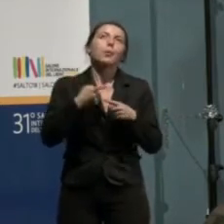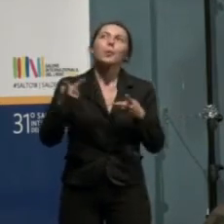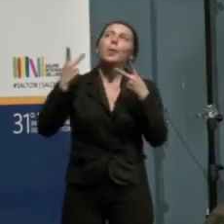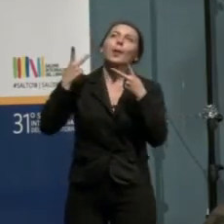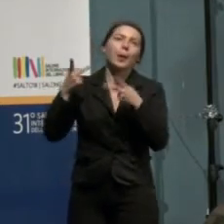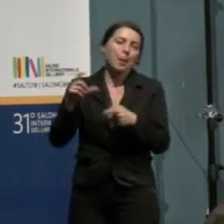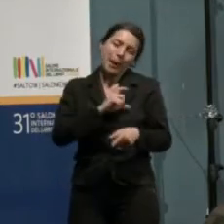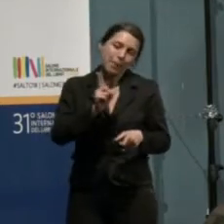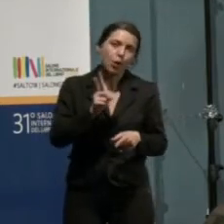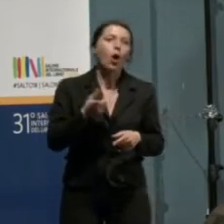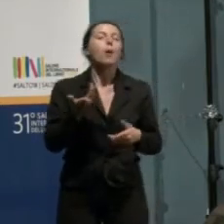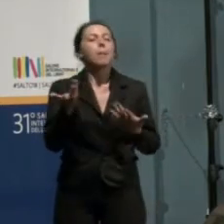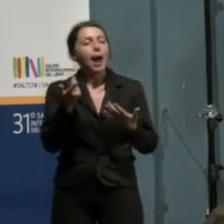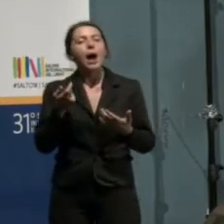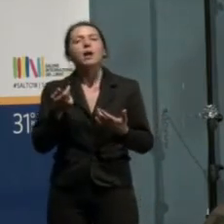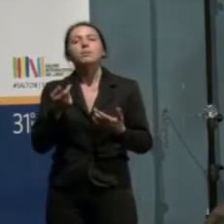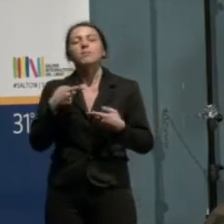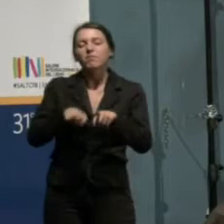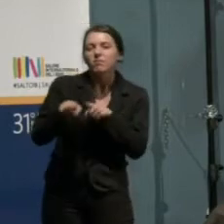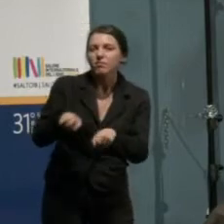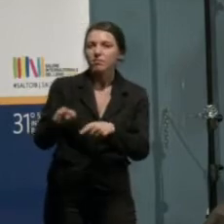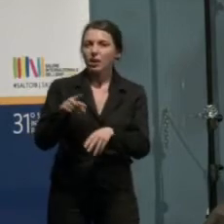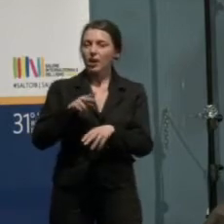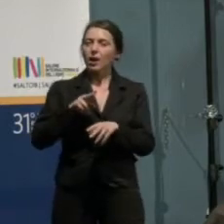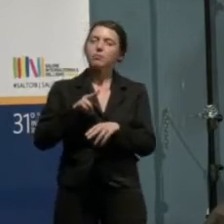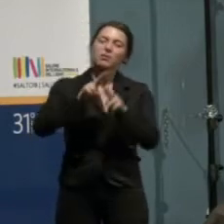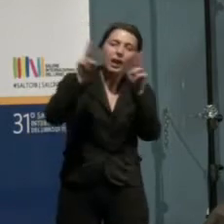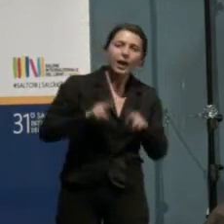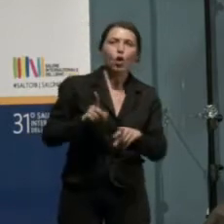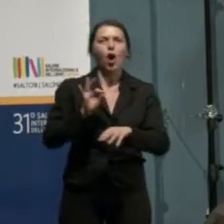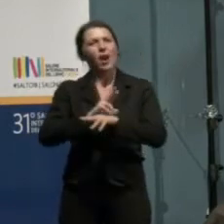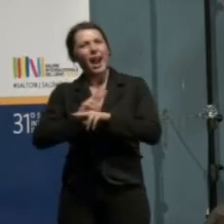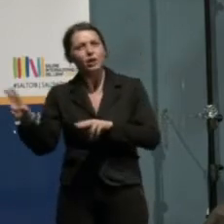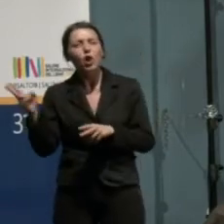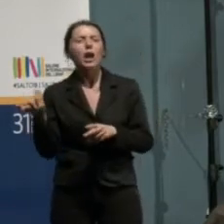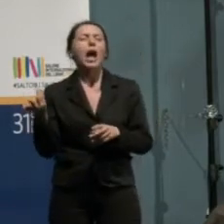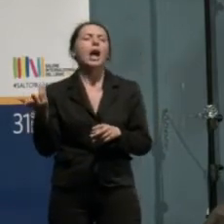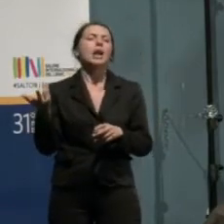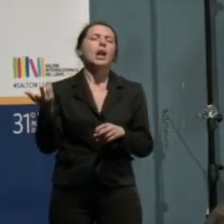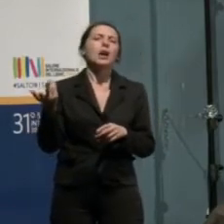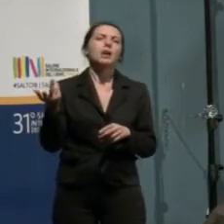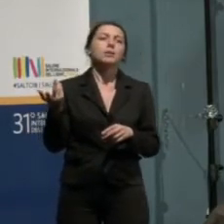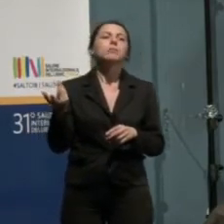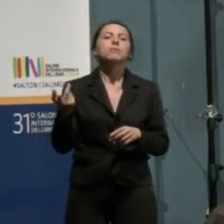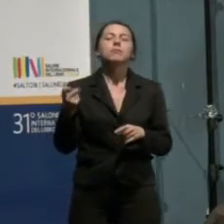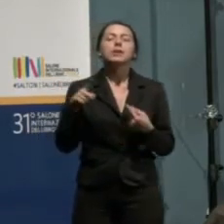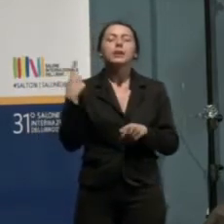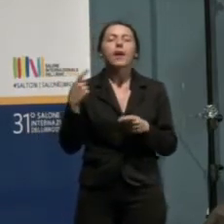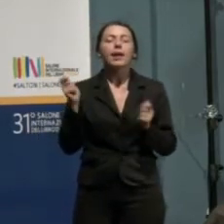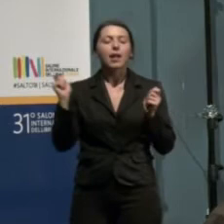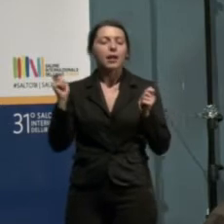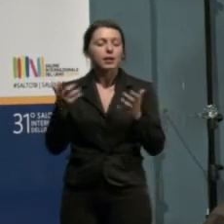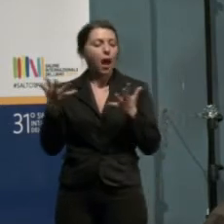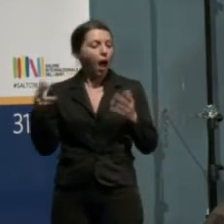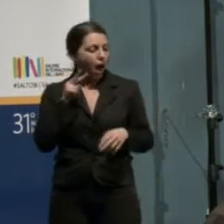svelato traffici internazionali nazionali che sono poi diventati di attenzione per la grande che la grande stampa